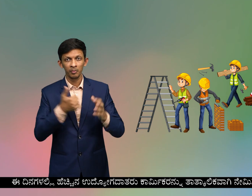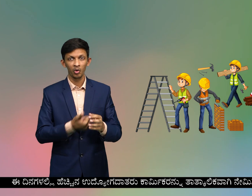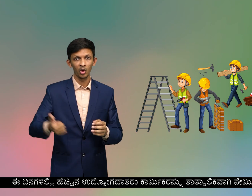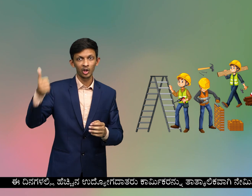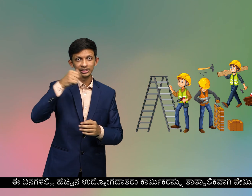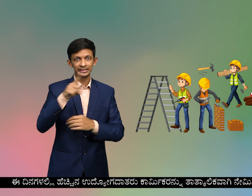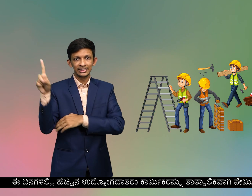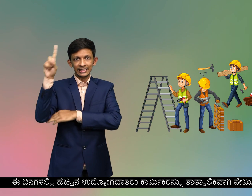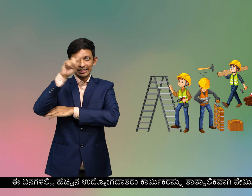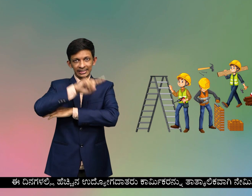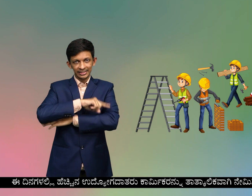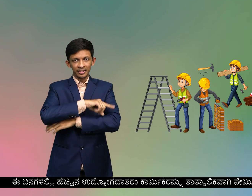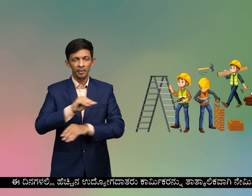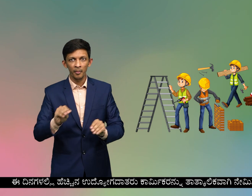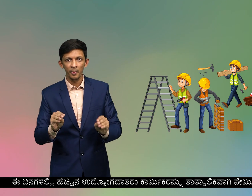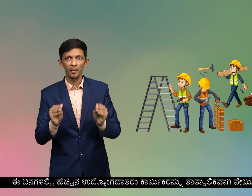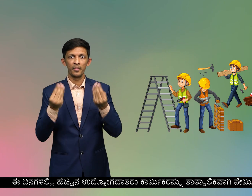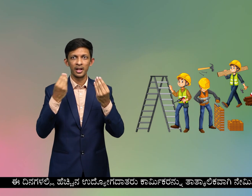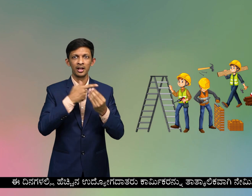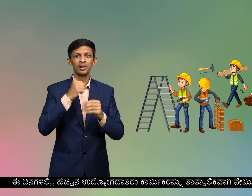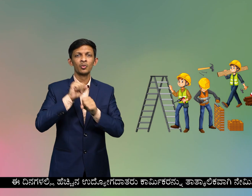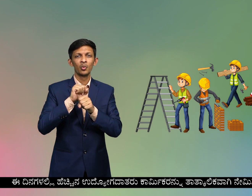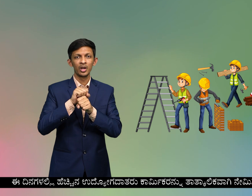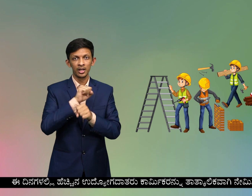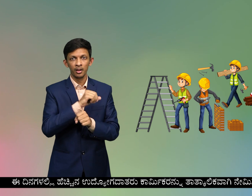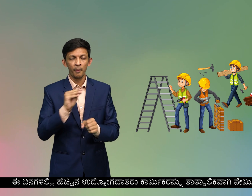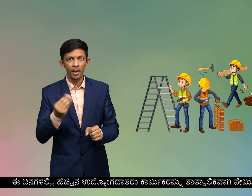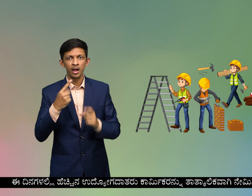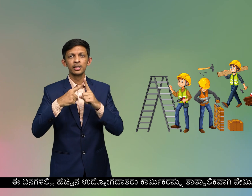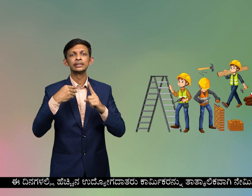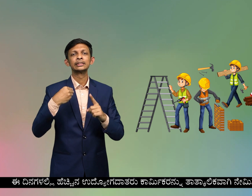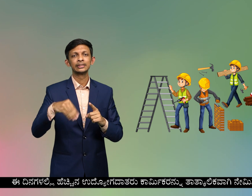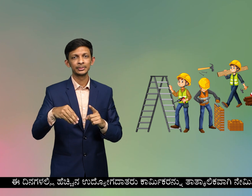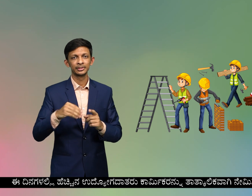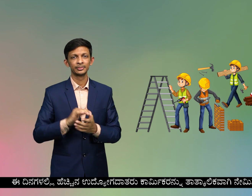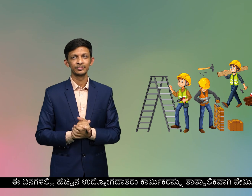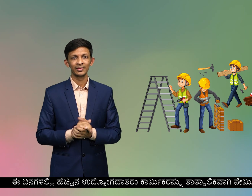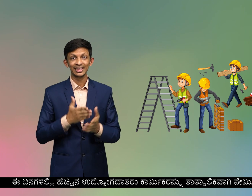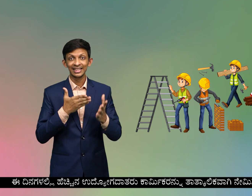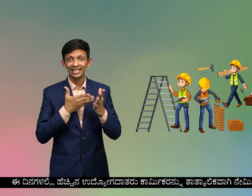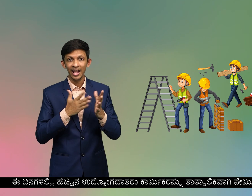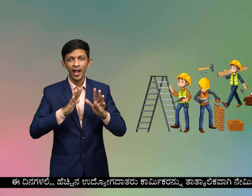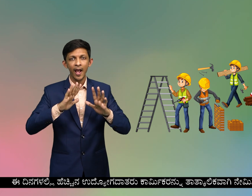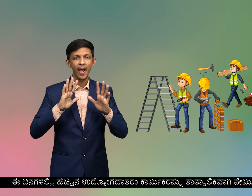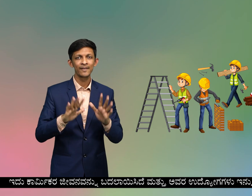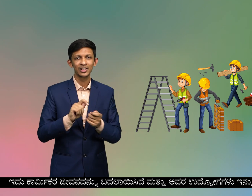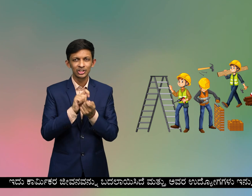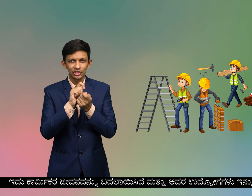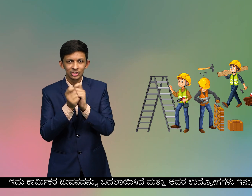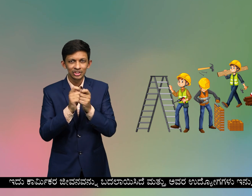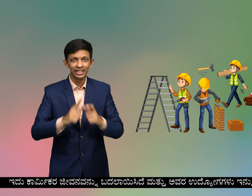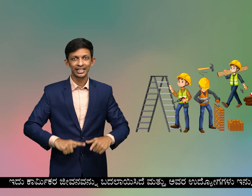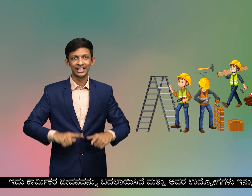ಈ ದಿನಗಳಲ್ಲಿ ಹೆಚ್ಚಿನ ಉದ್ಯೋಗದಾತರು ಕಾರ್ಮಿಕರನ್ನು ತಾತ್ಕಾಲಿಕವಾಗಿ ನೇಮಿಸಿಕೊಳ್ಳಲು ಬಯಸುತ್ತಾರೆ.